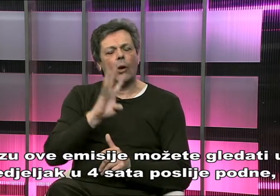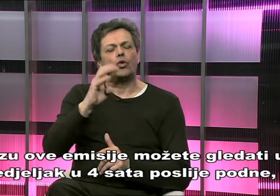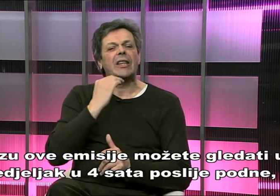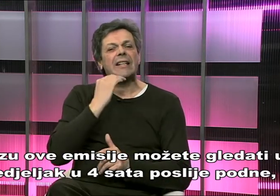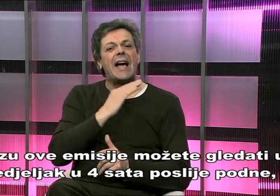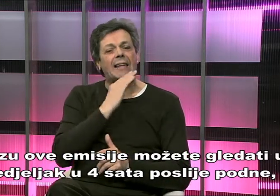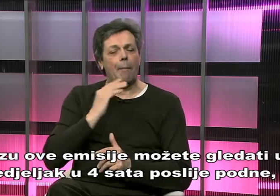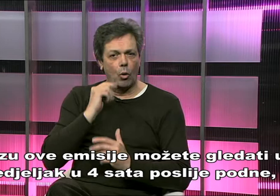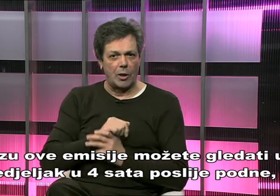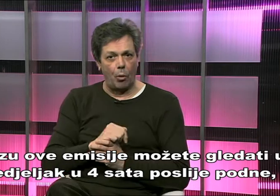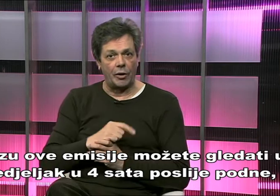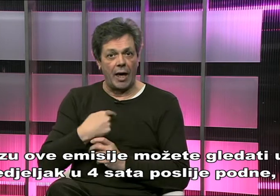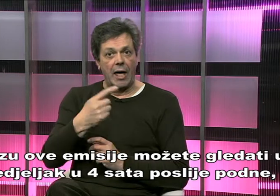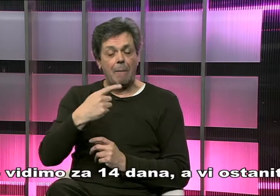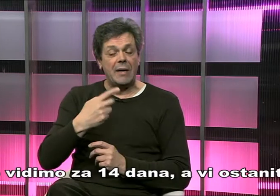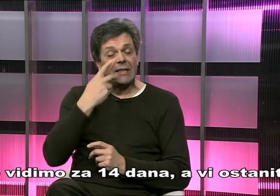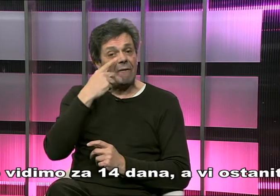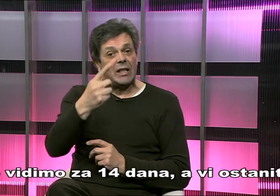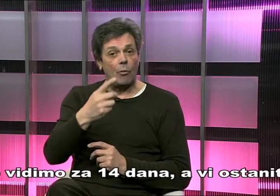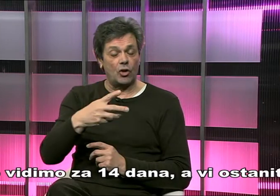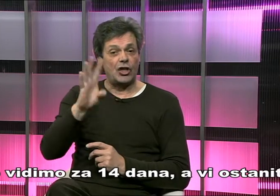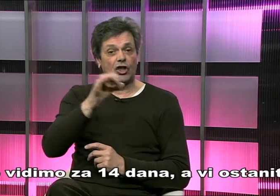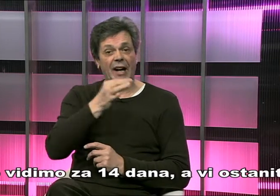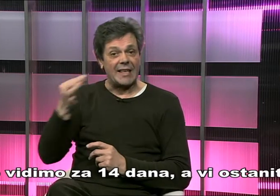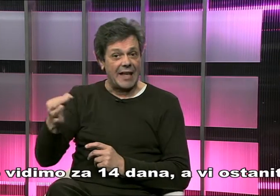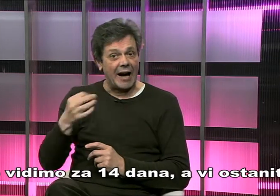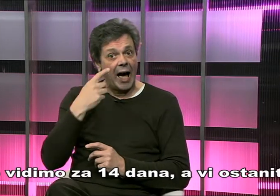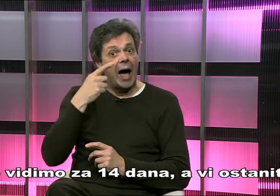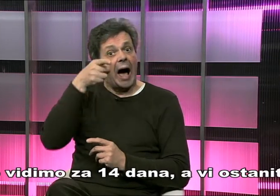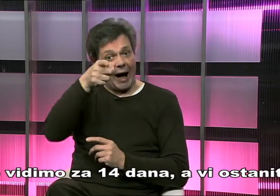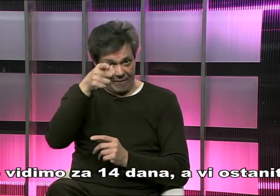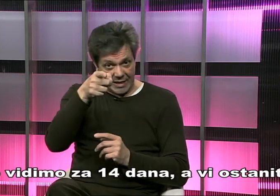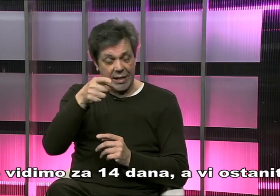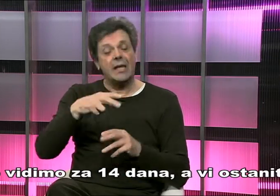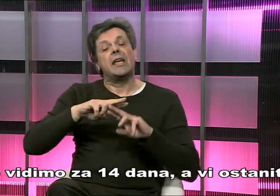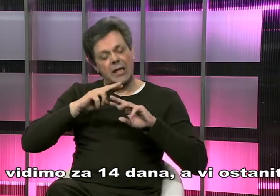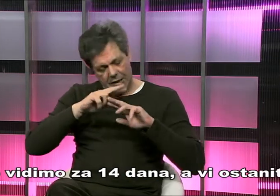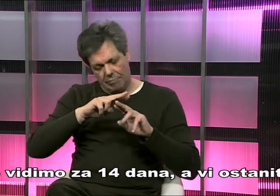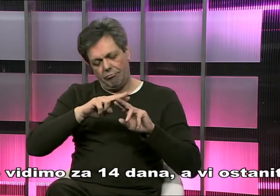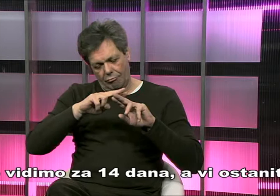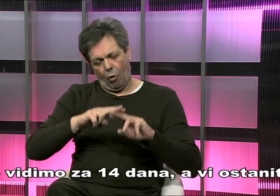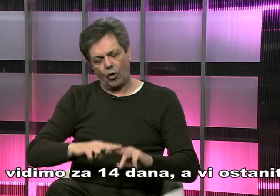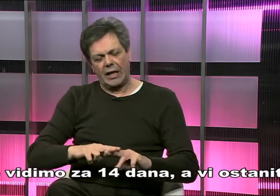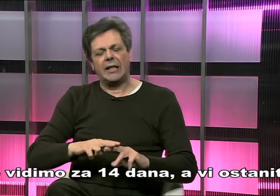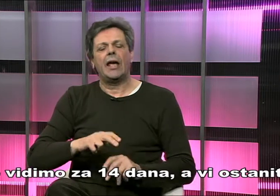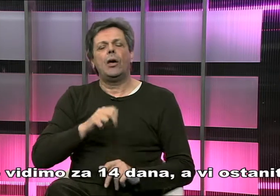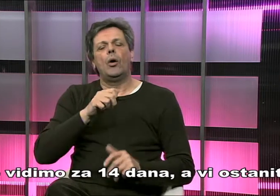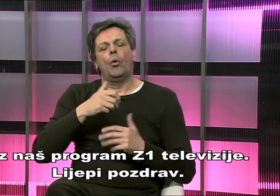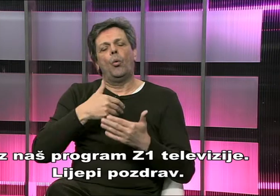ponedjeljak u 4 sata poslije podne. Mi se vidimo za 14 dana, a vi i ostanite